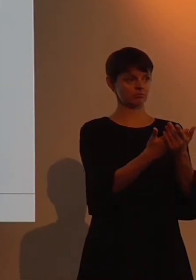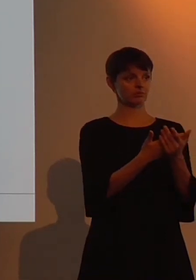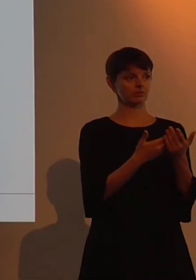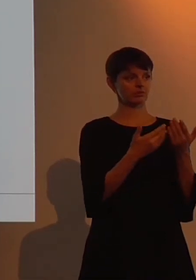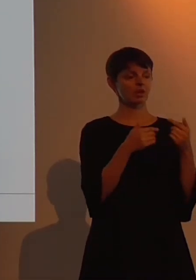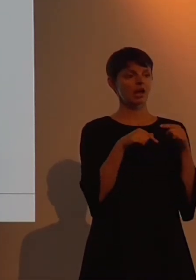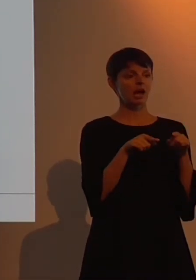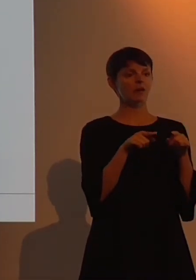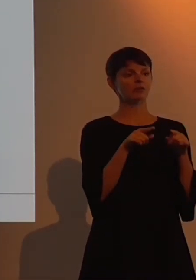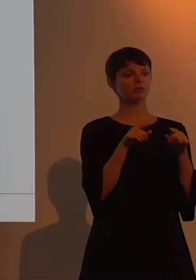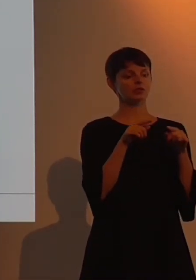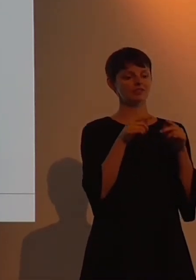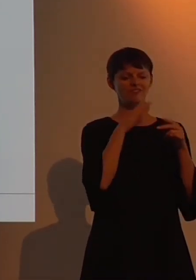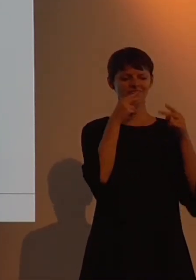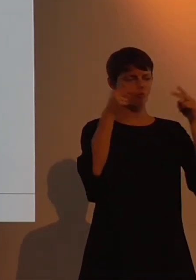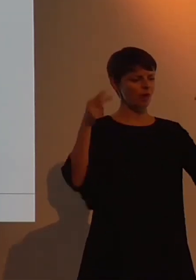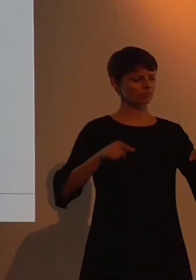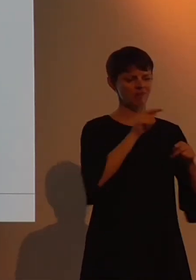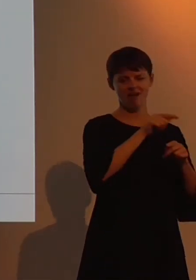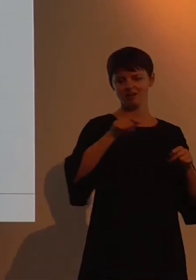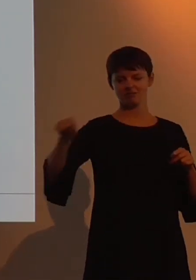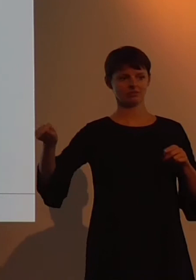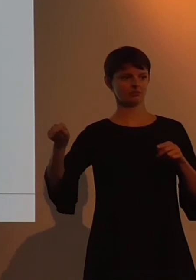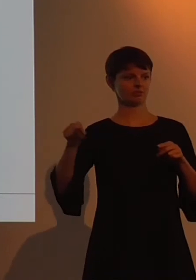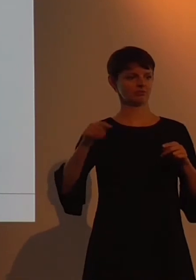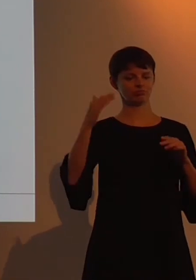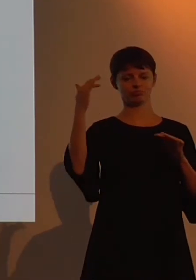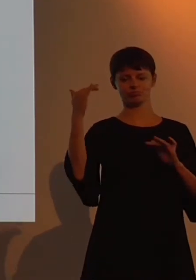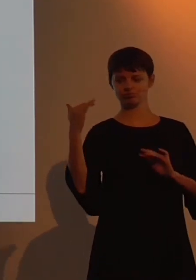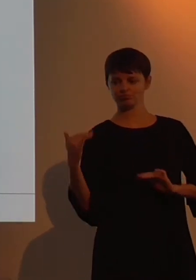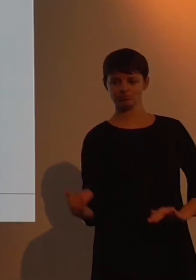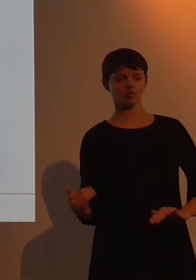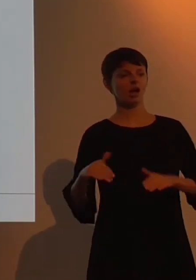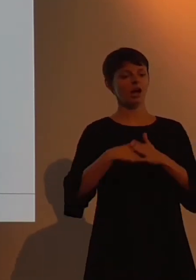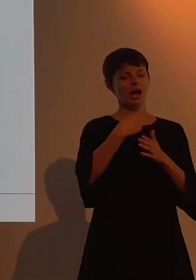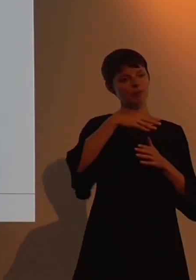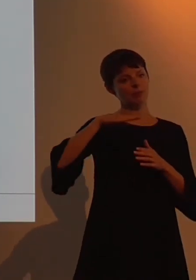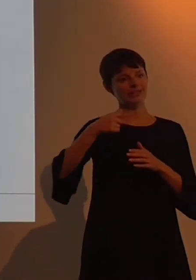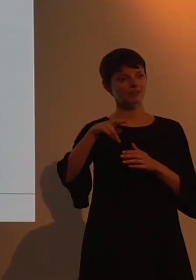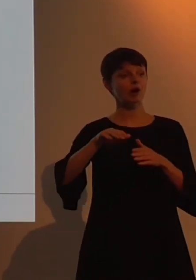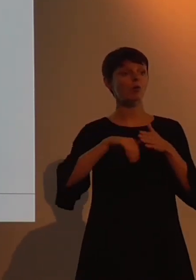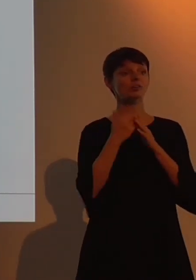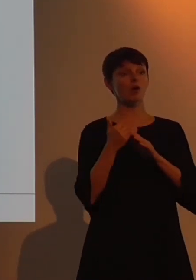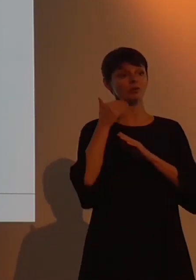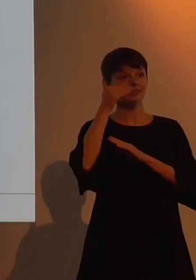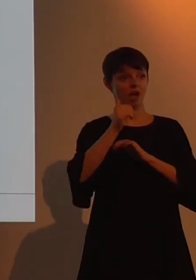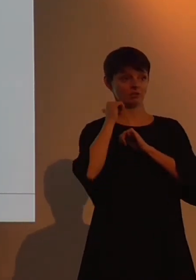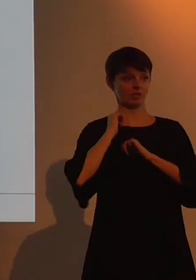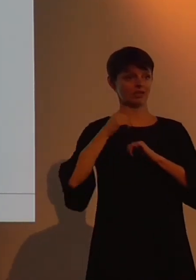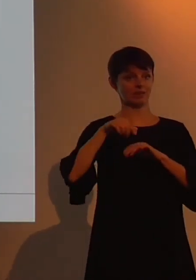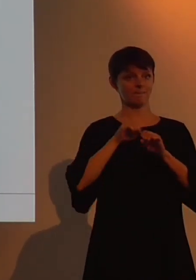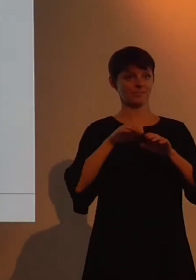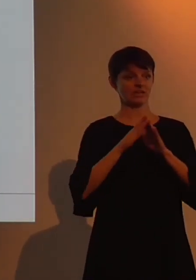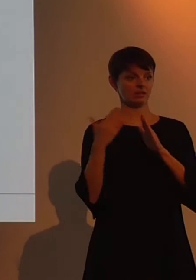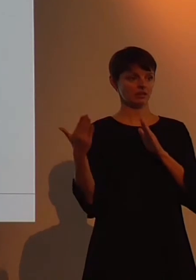Und zwar über die diversen Webseiten, die angeboten werden und natürlich über die BTV. Jetzt befassen wir uns nicht mehr mit den